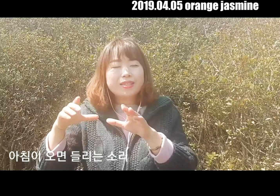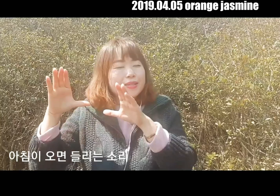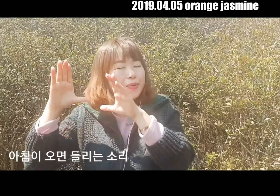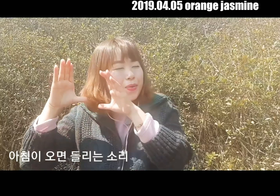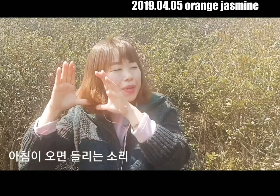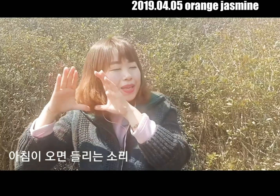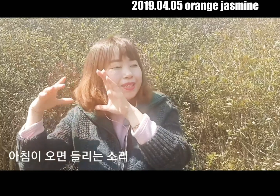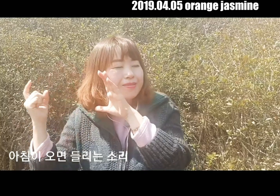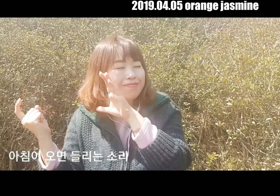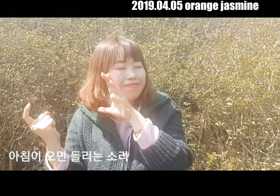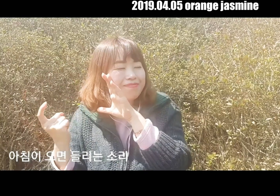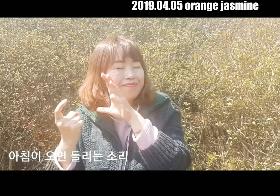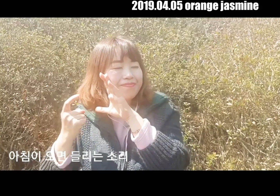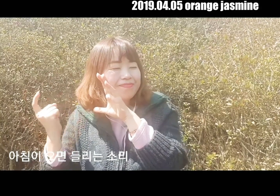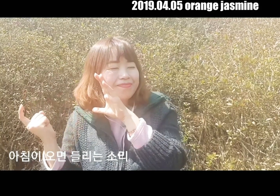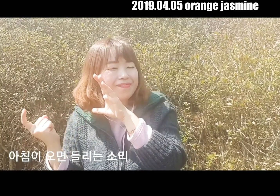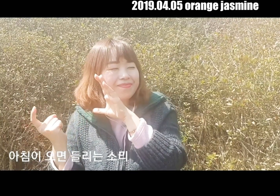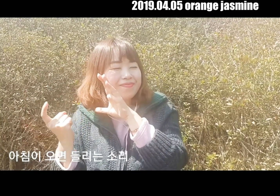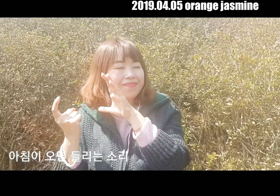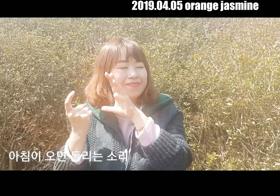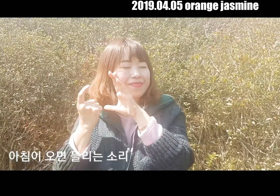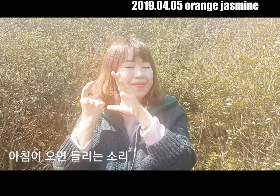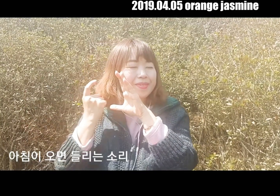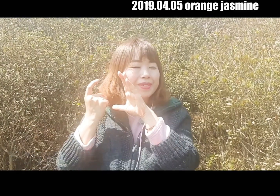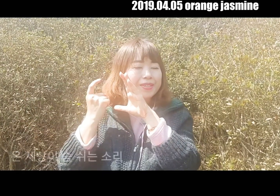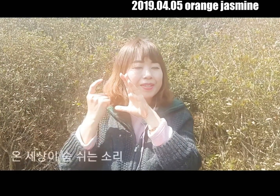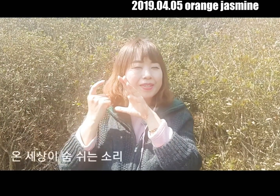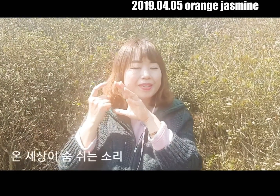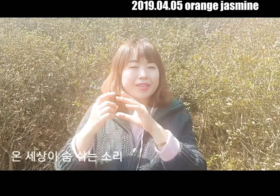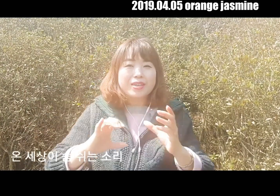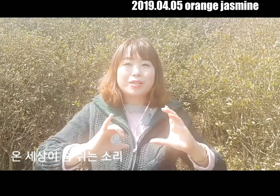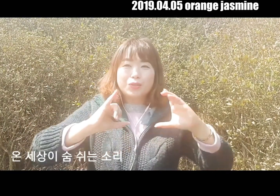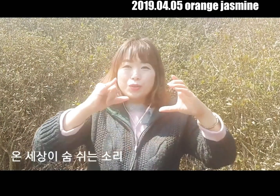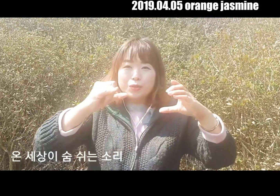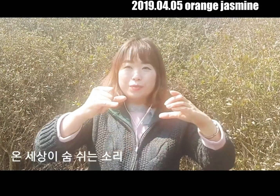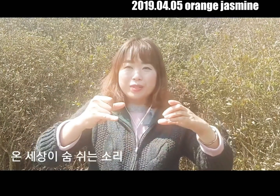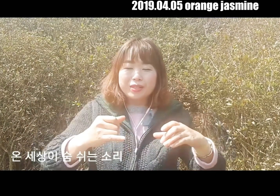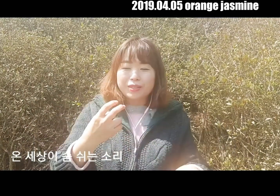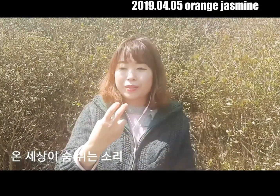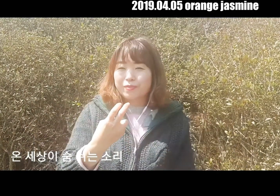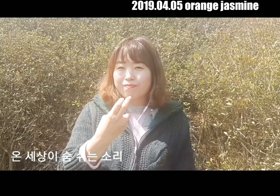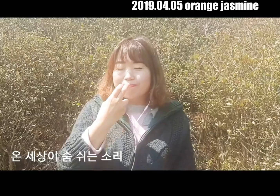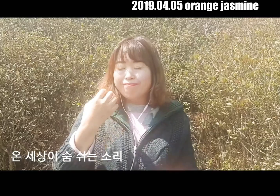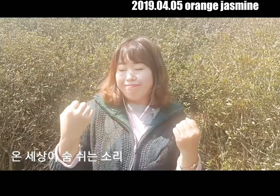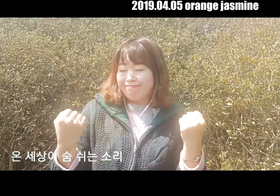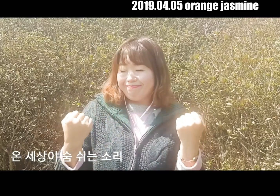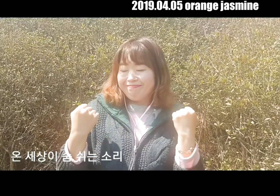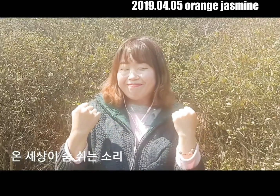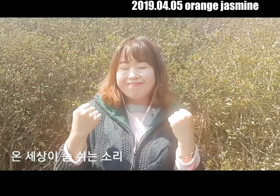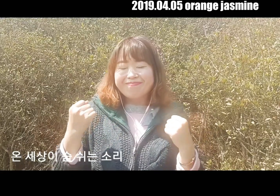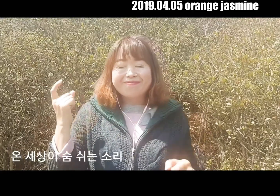들리는 소리 온 세상이 숨 쉬는 소리